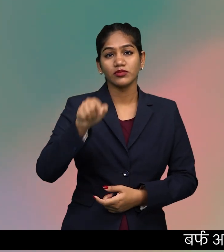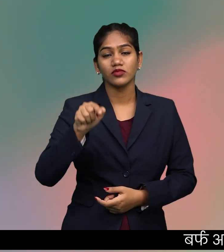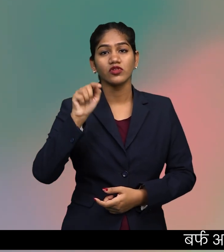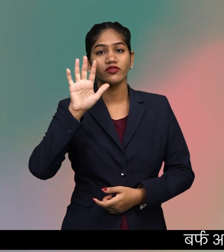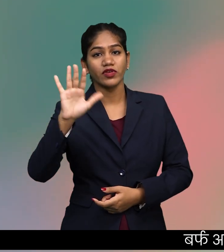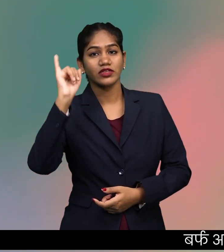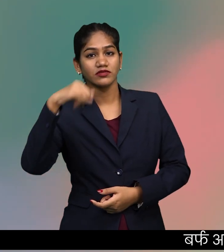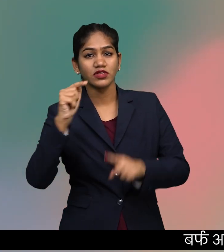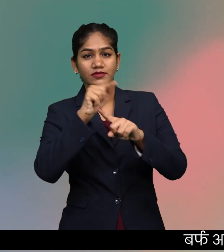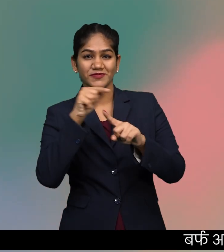69.56%,